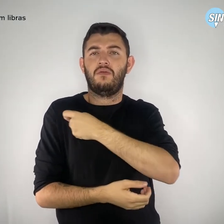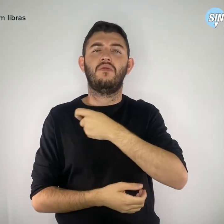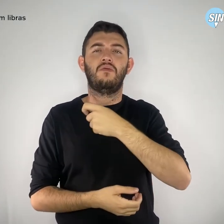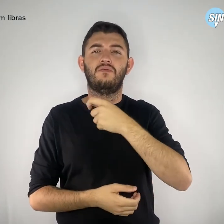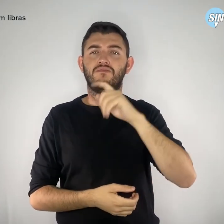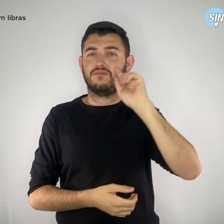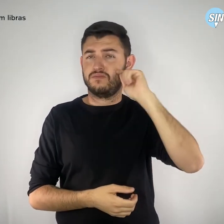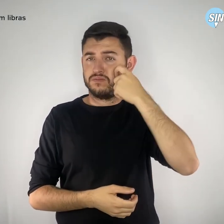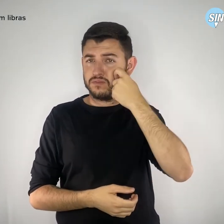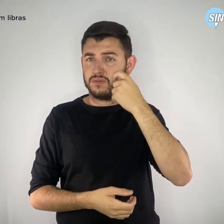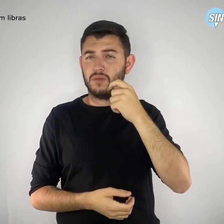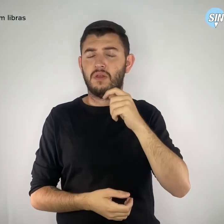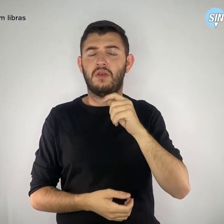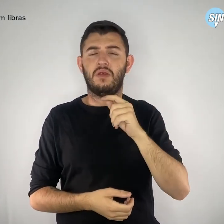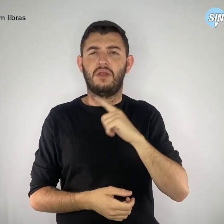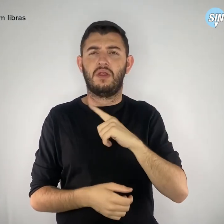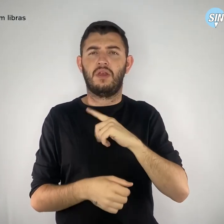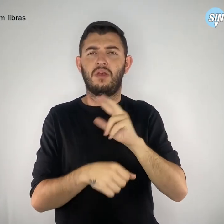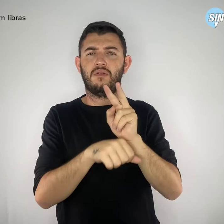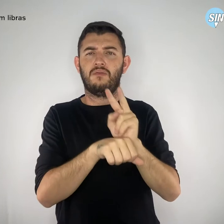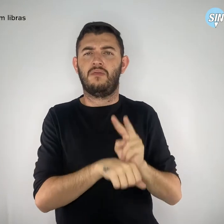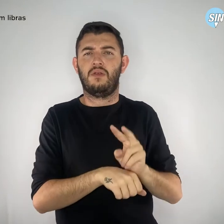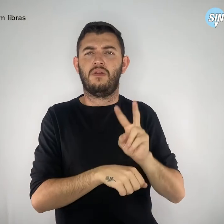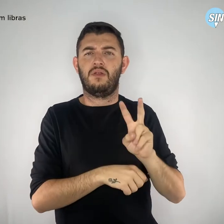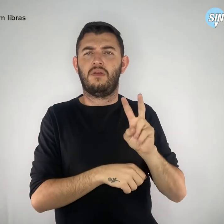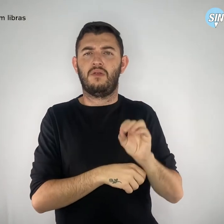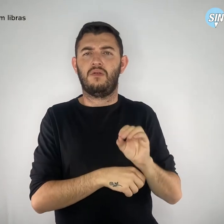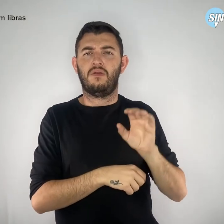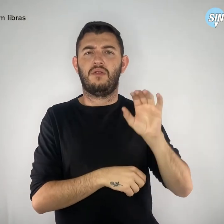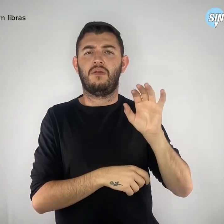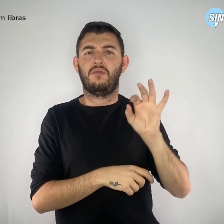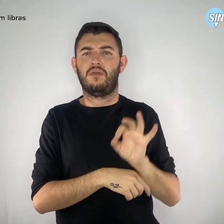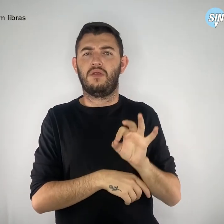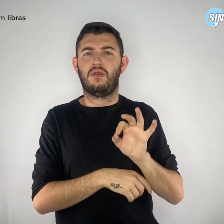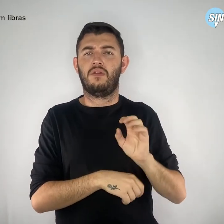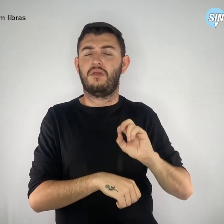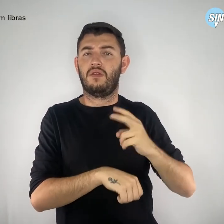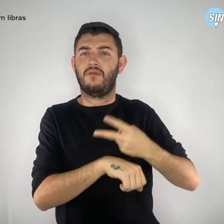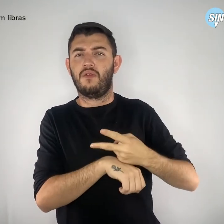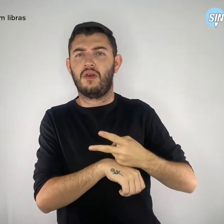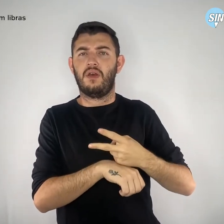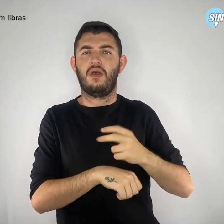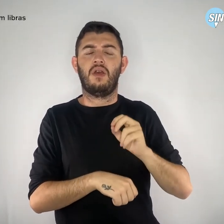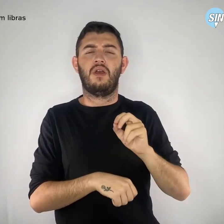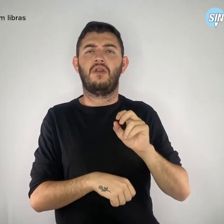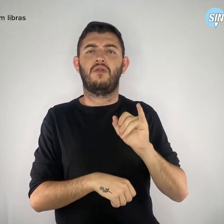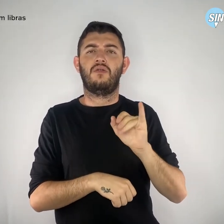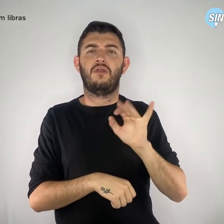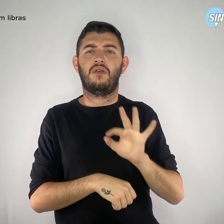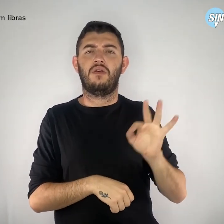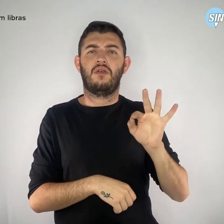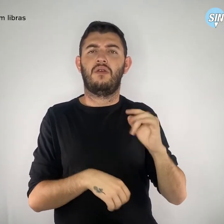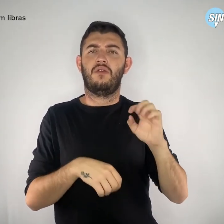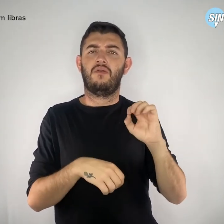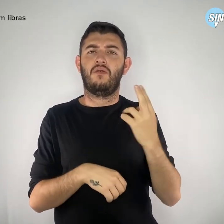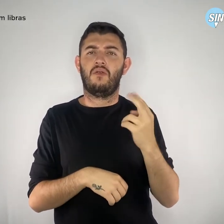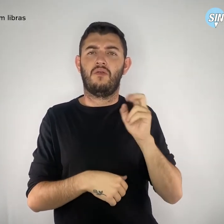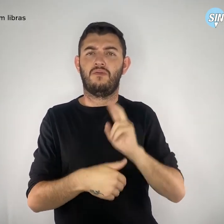estabelece 50% das vagas dos institutos e universidades federais para estudantes que